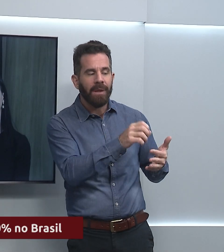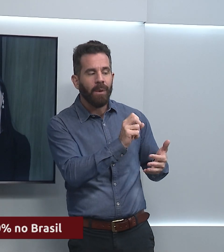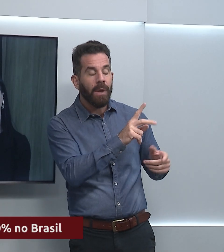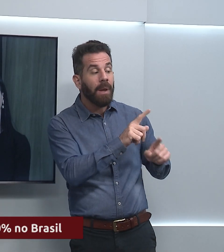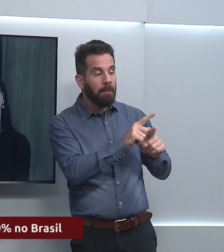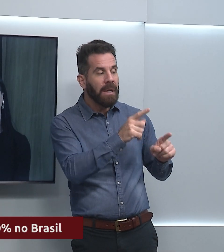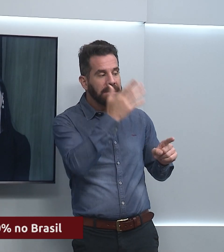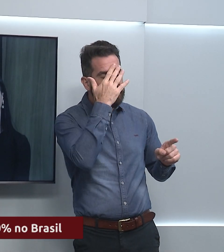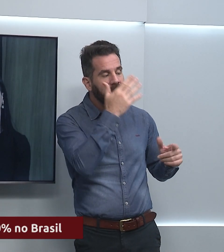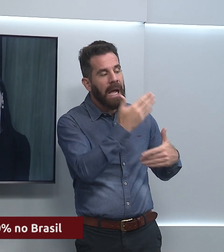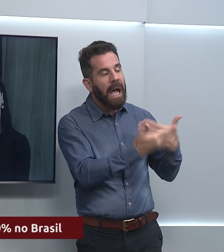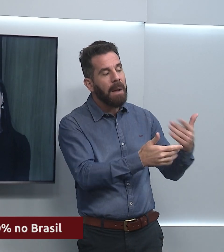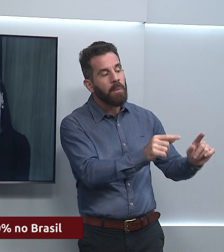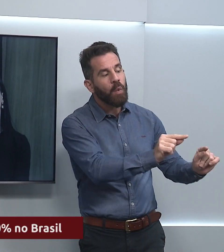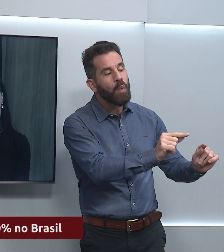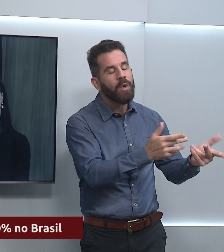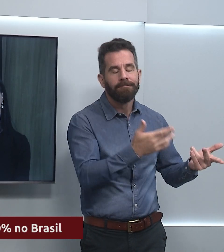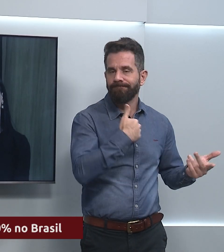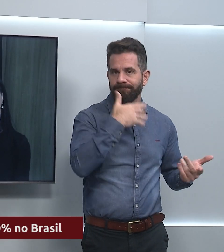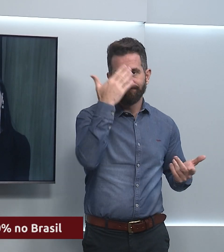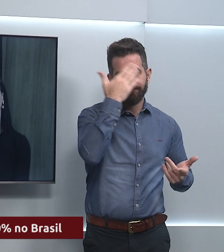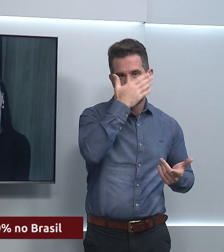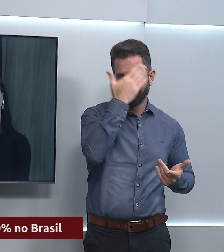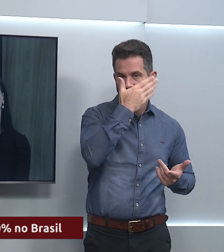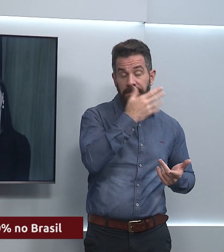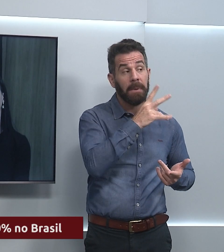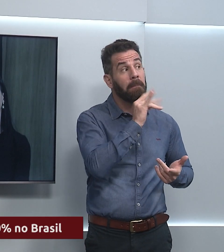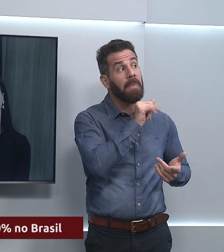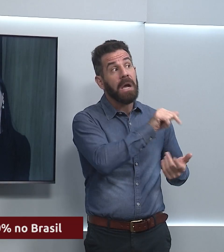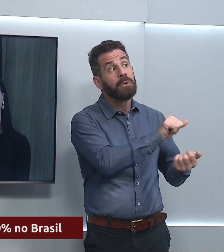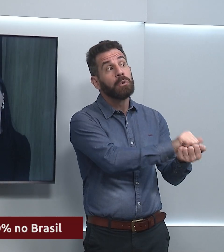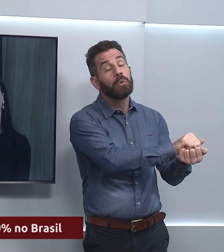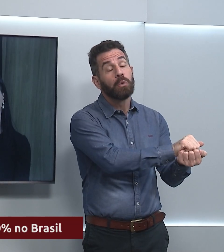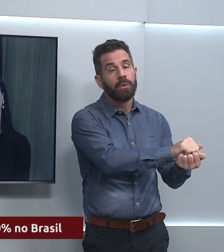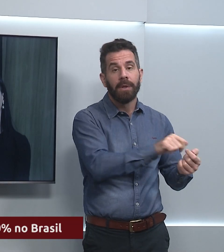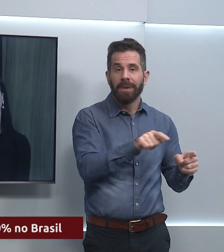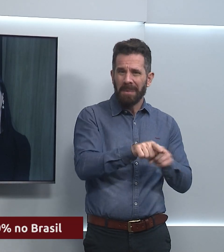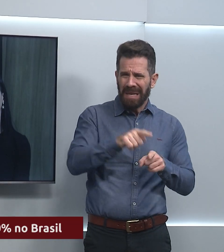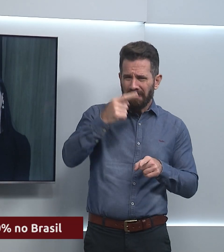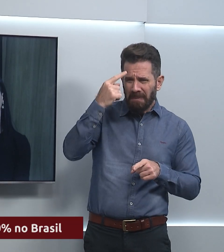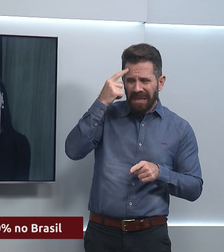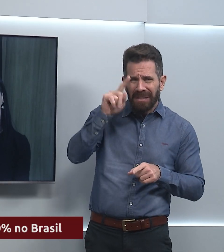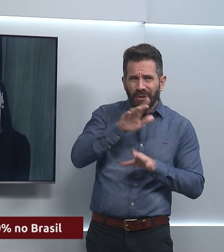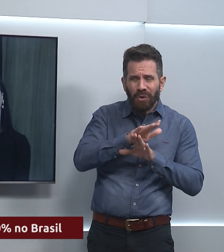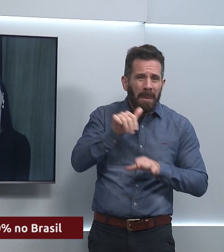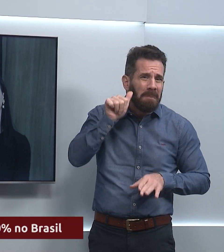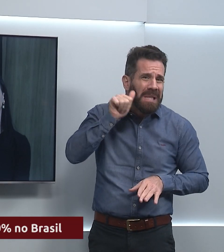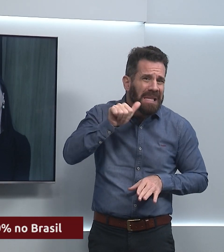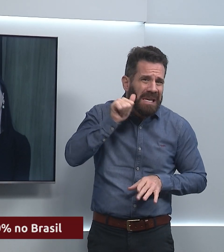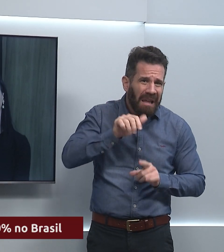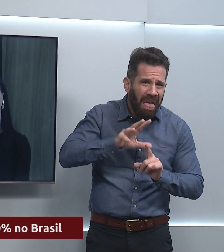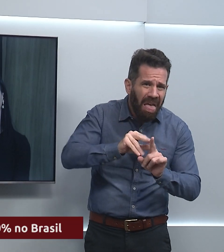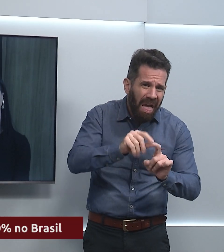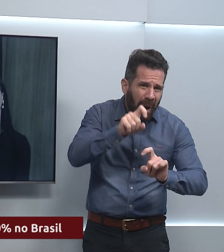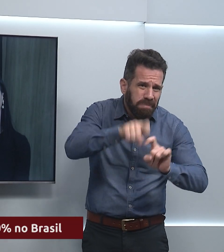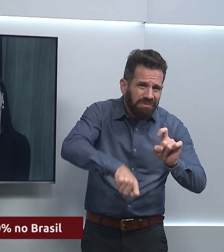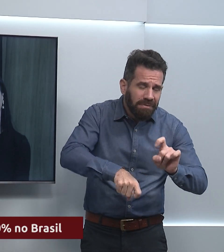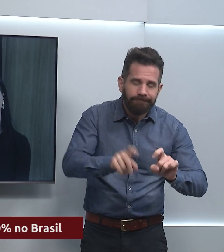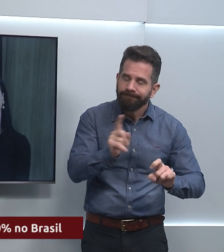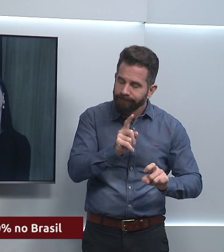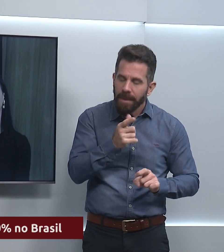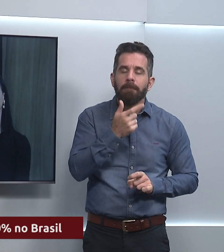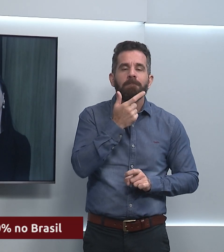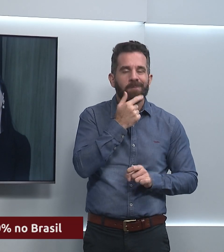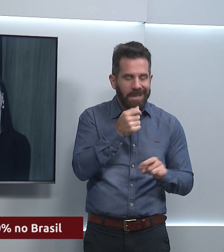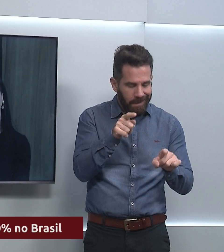cá. Mas que a gente também lembre que não é só meninas que são abusadas. Meninos também